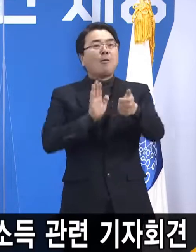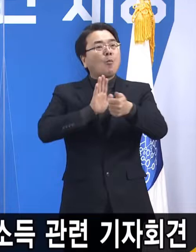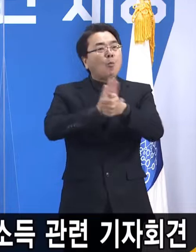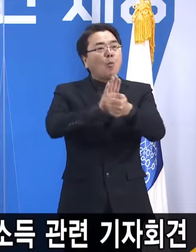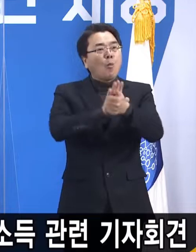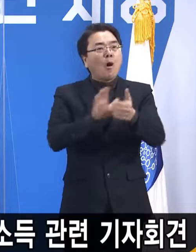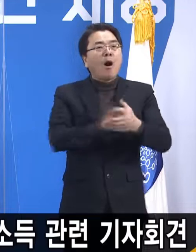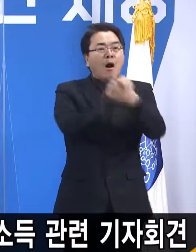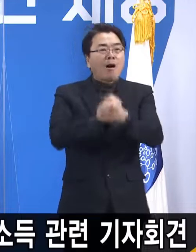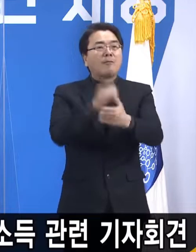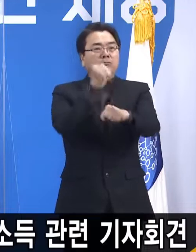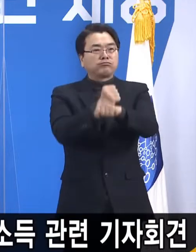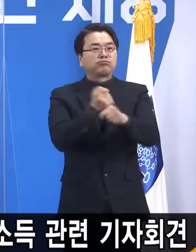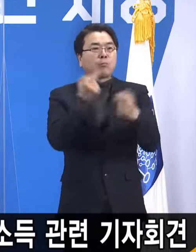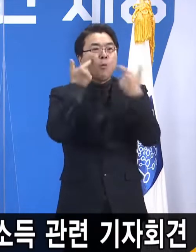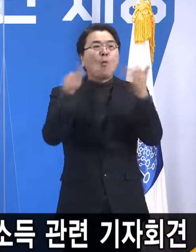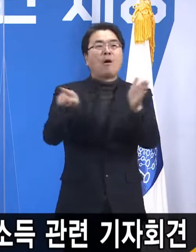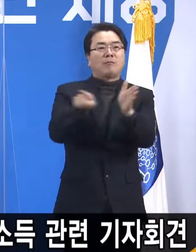것으로 확신합니다.